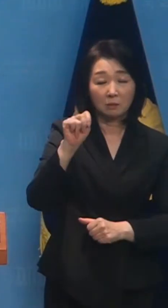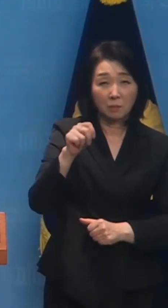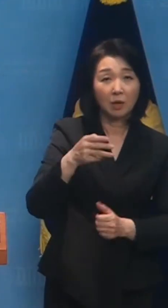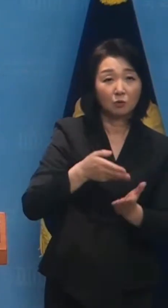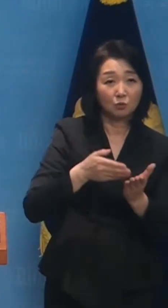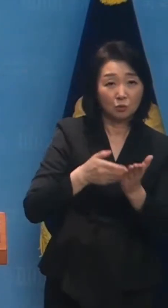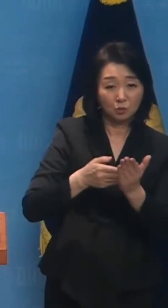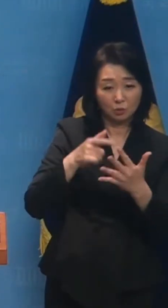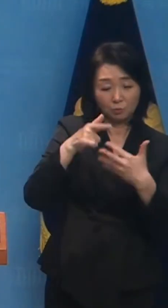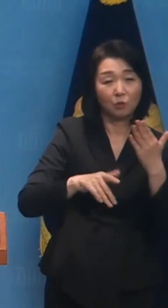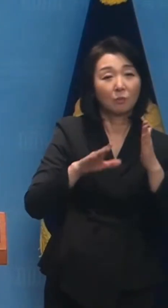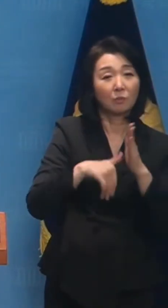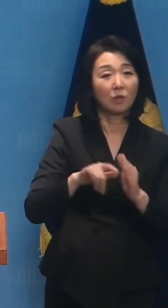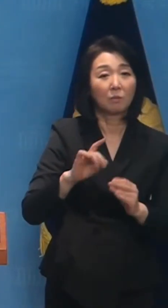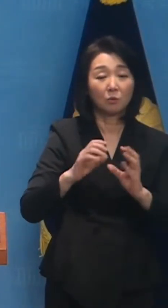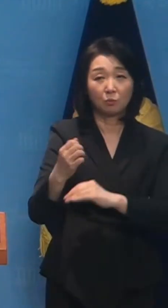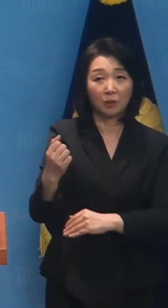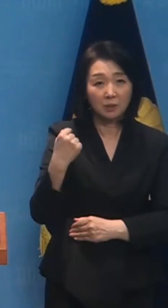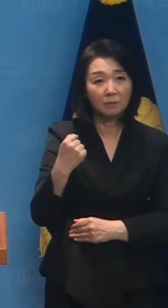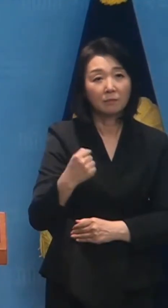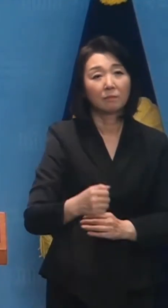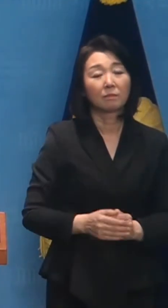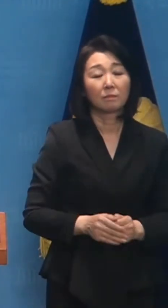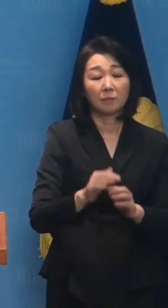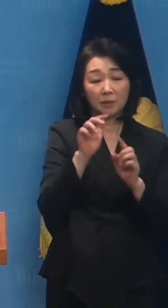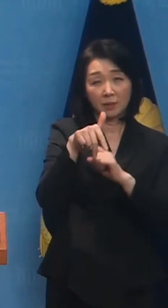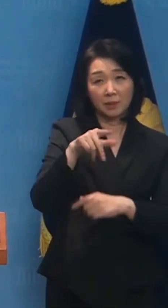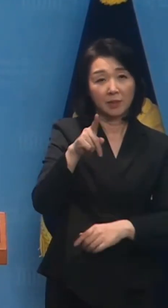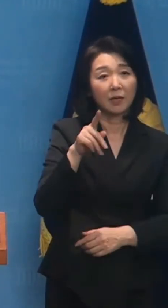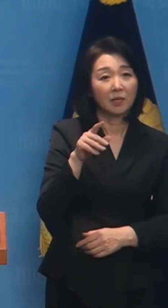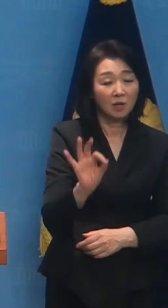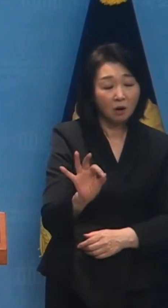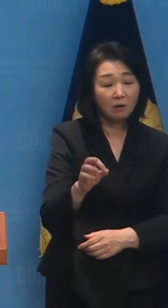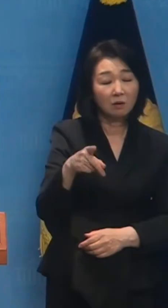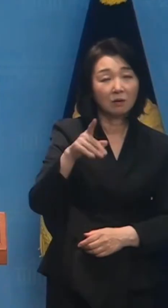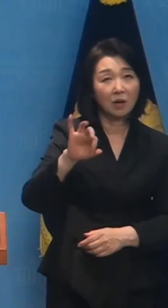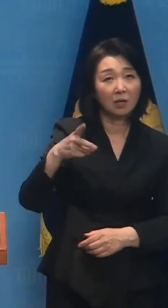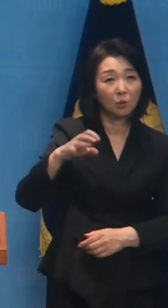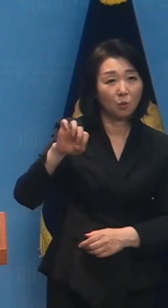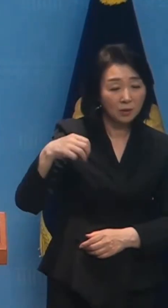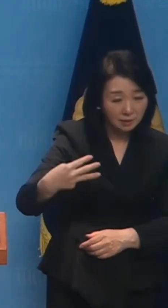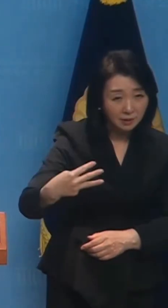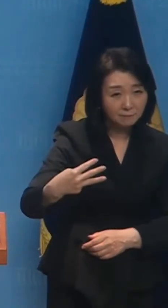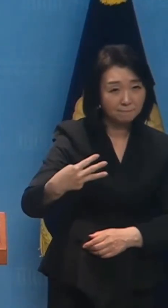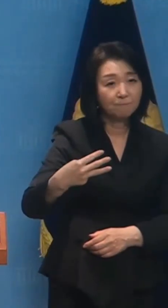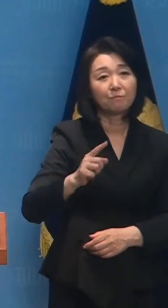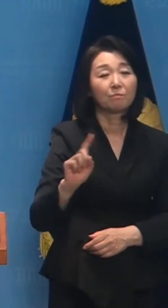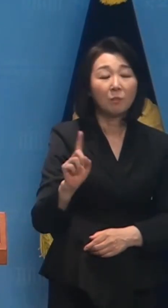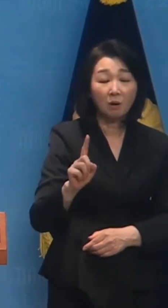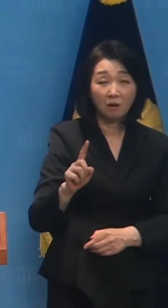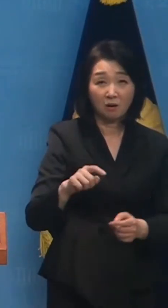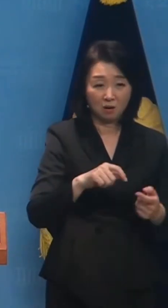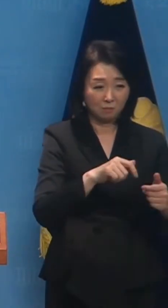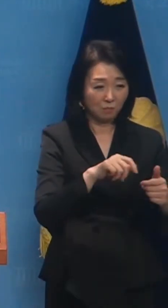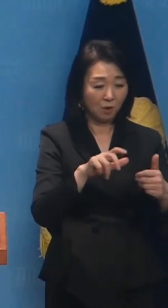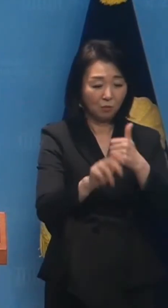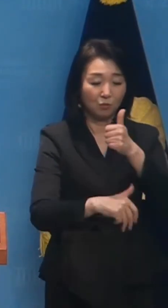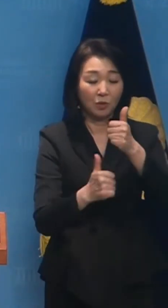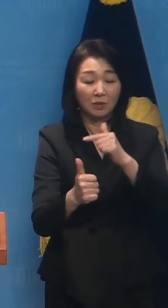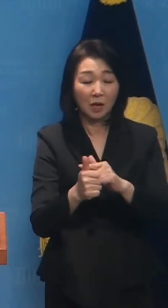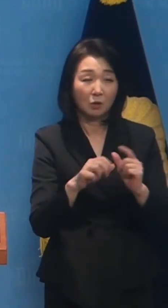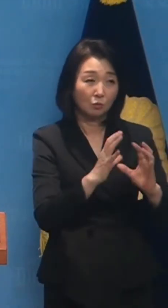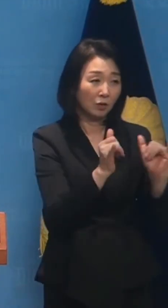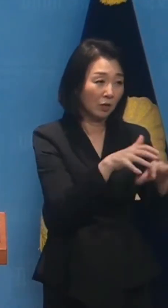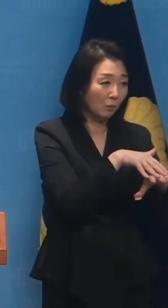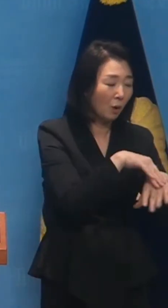뉴스워 프로그램에서는 국민의힘 이재영 강동을 당협위원장이 민주당의 구성원들을 보면 다